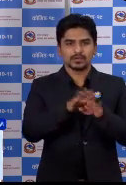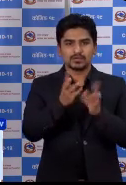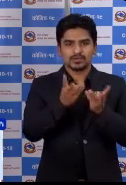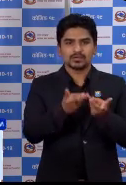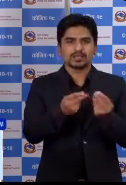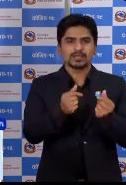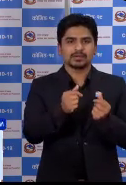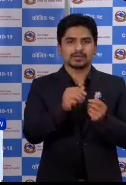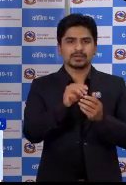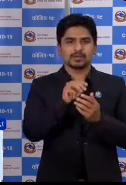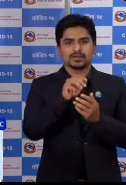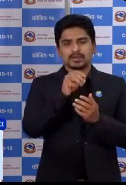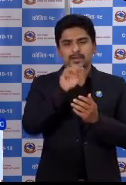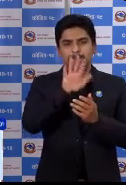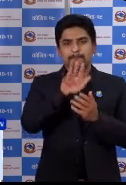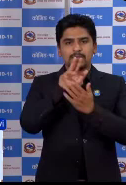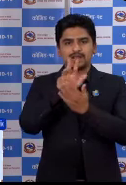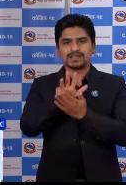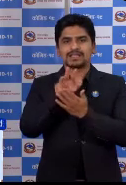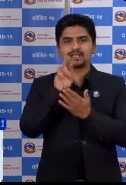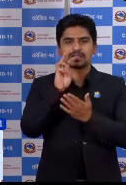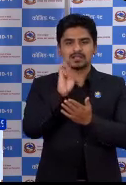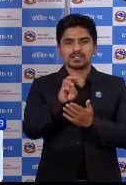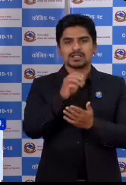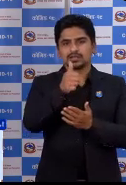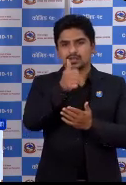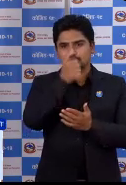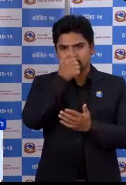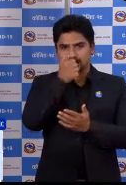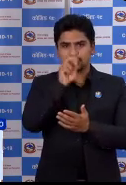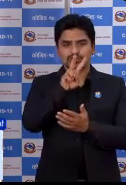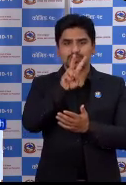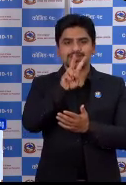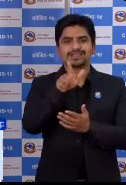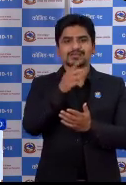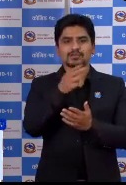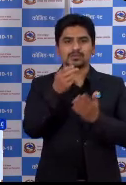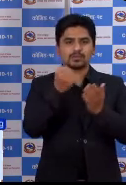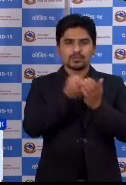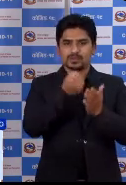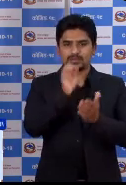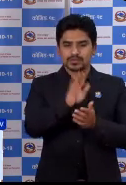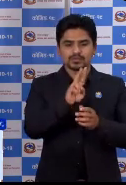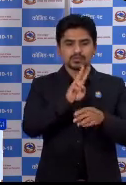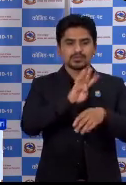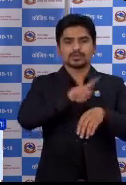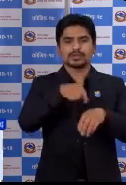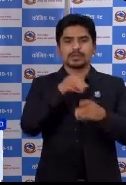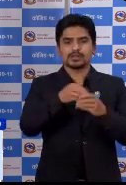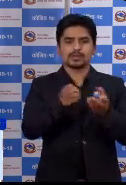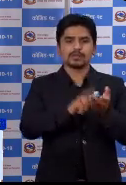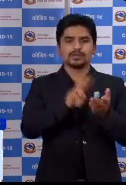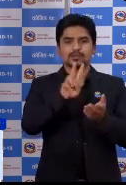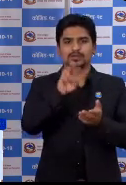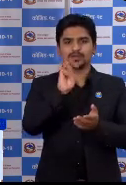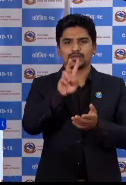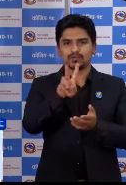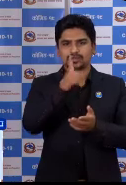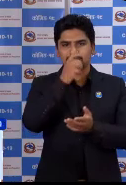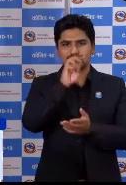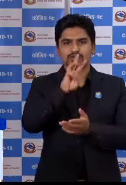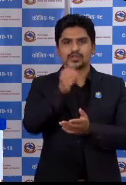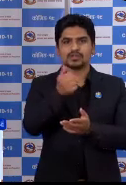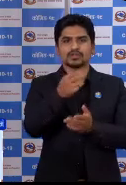सेवा बाहेक सबै पसल उद्योग व्यवसाय र सेवाहरू बन्द गर्ने प्रशासनले निर्णय गरेको छ। त्यस्तै स्वास्थ्य